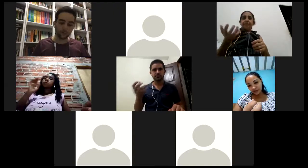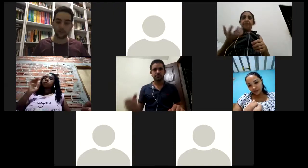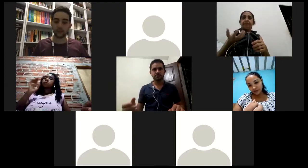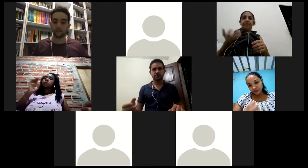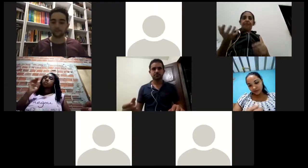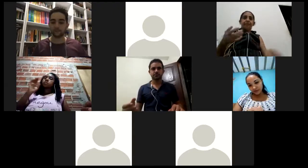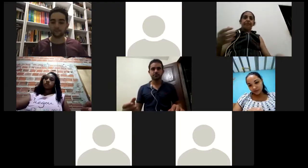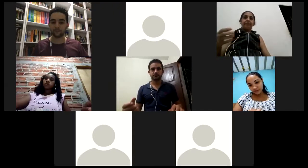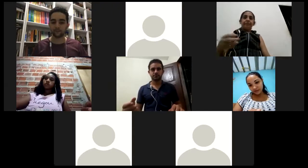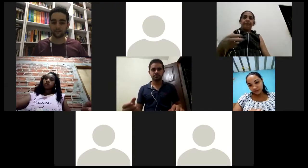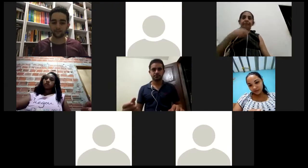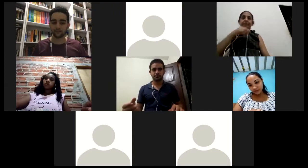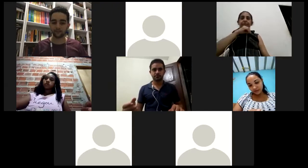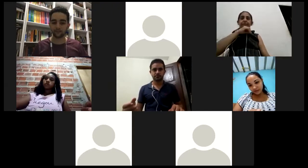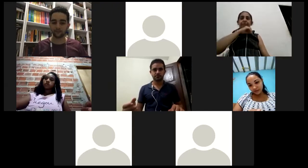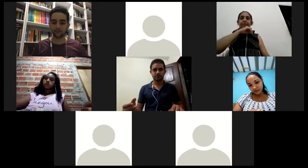Vida.